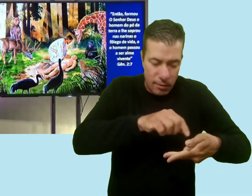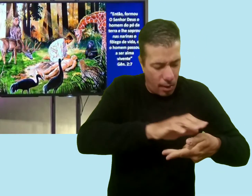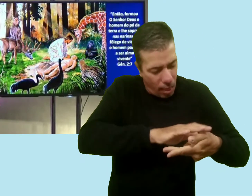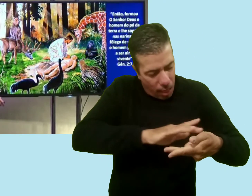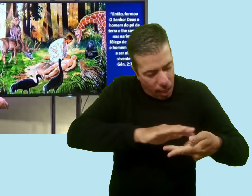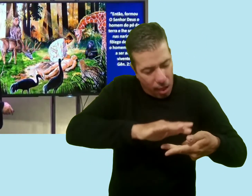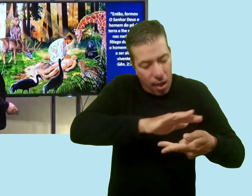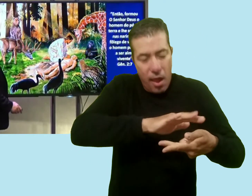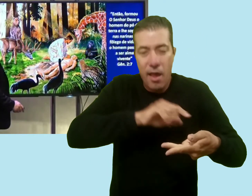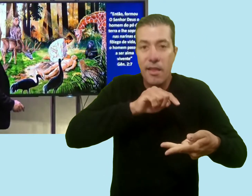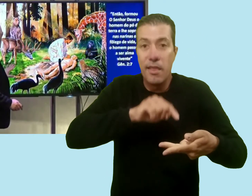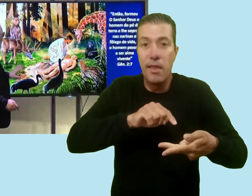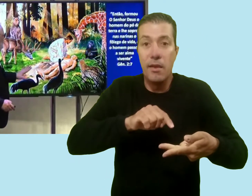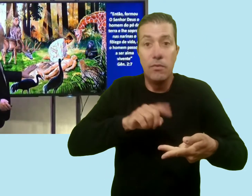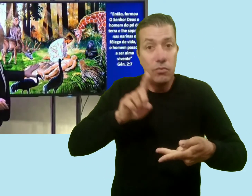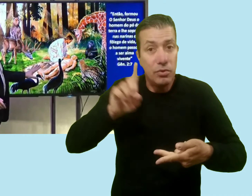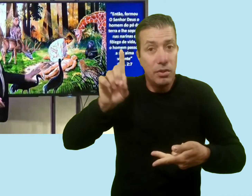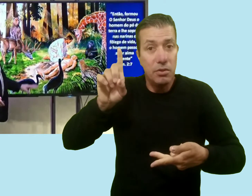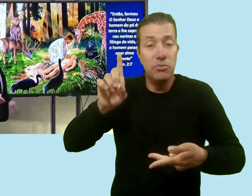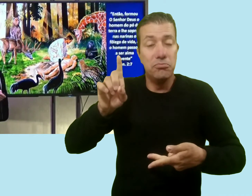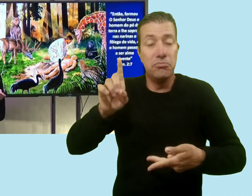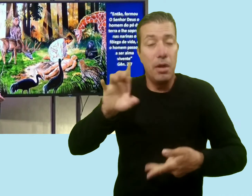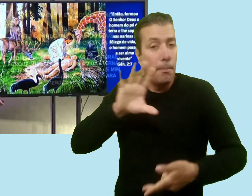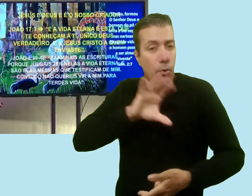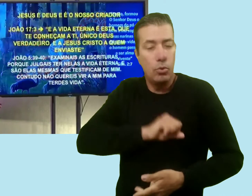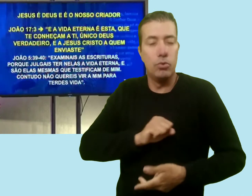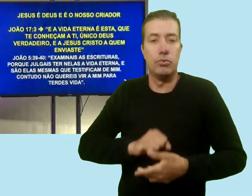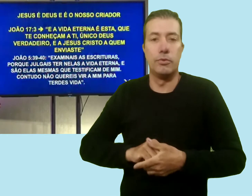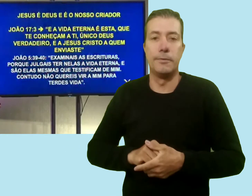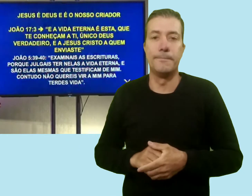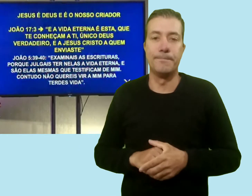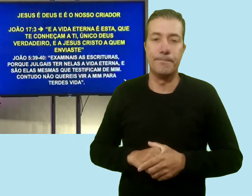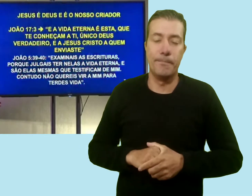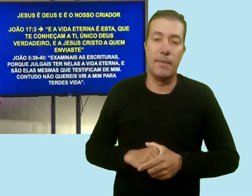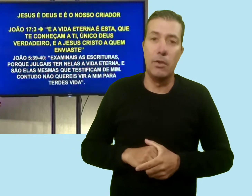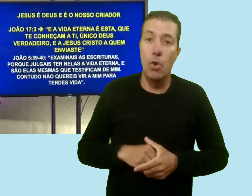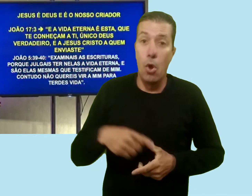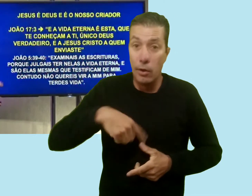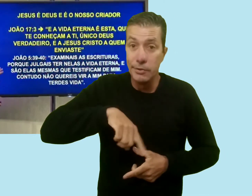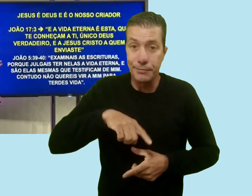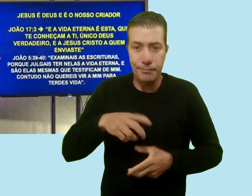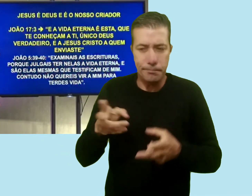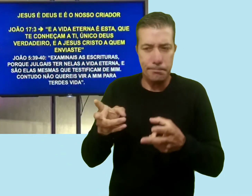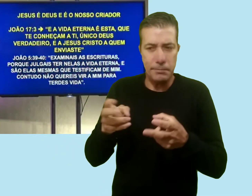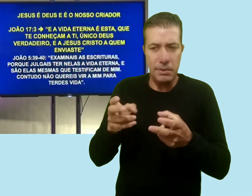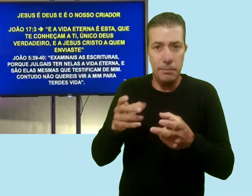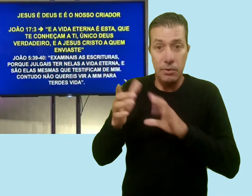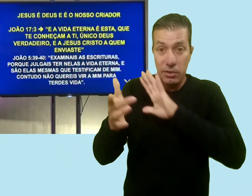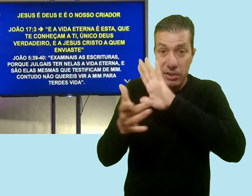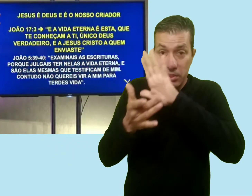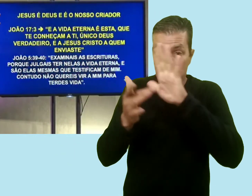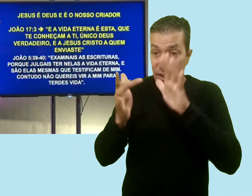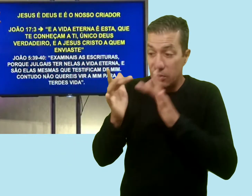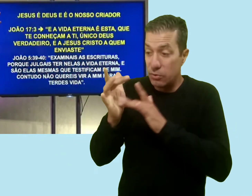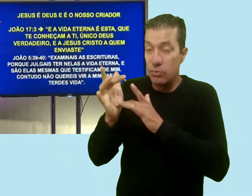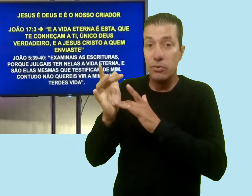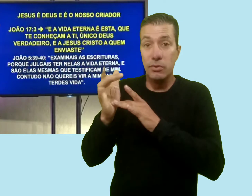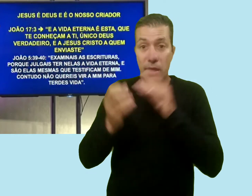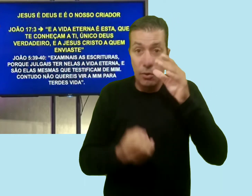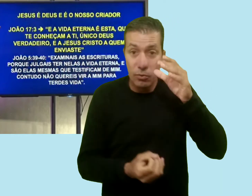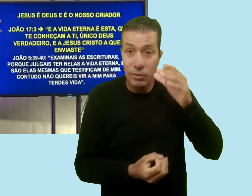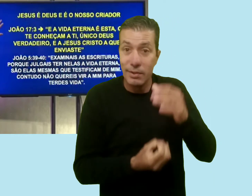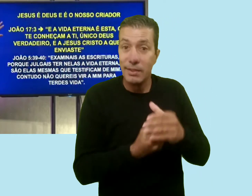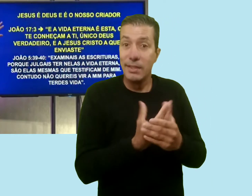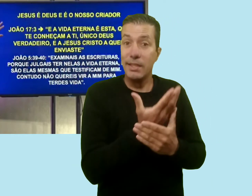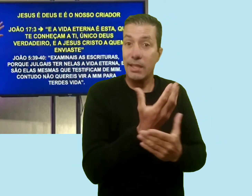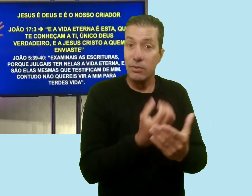cavalheiro, um Deus muito gentil, não é? E a gente percebeu que Jesus é esse Deus